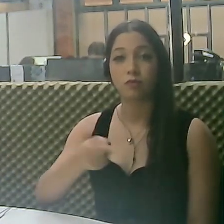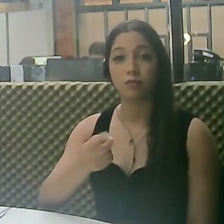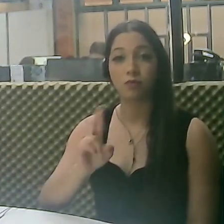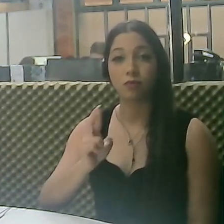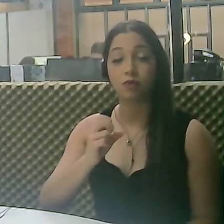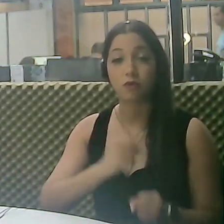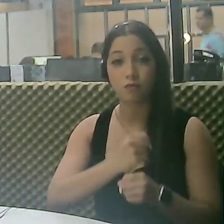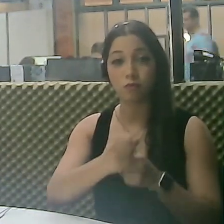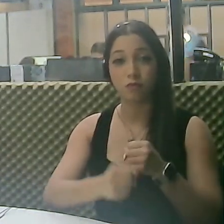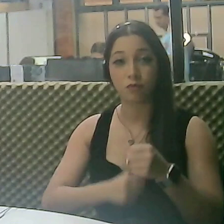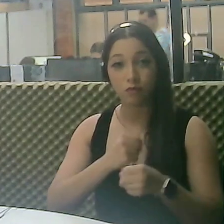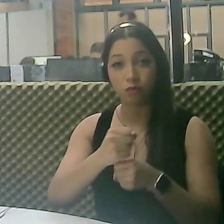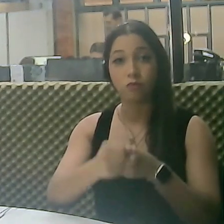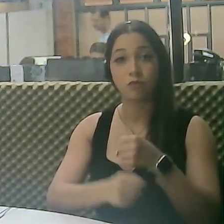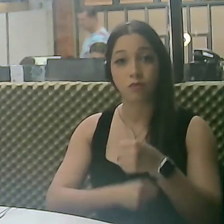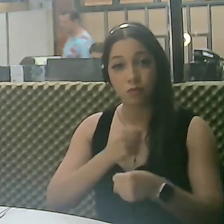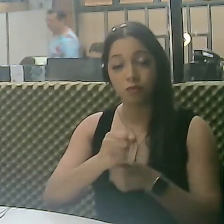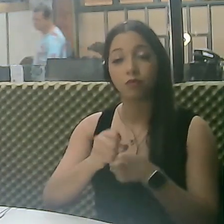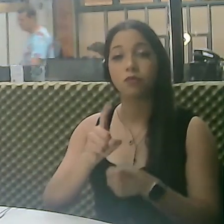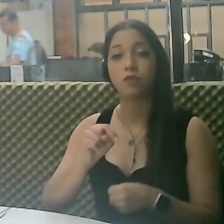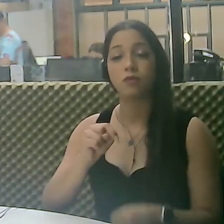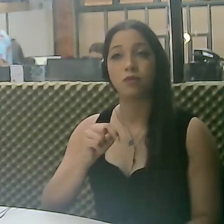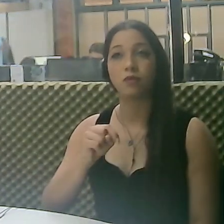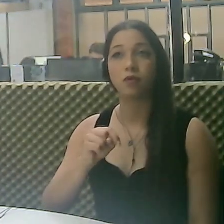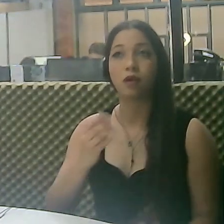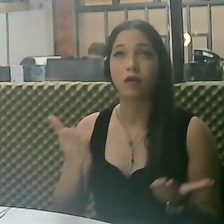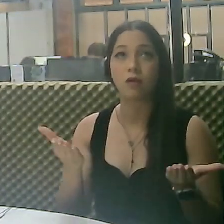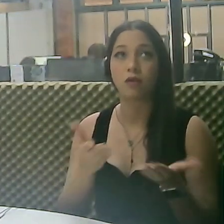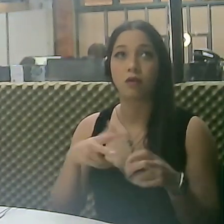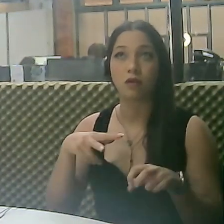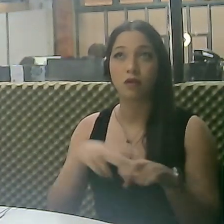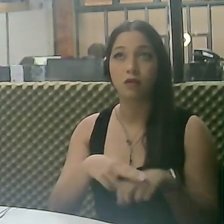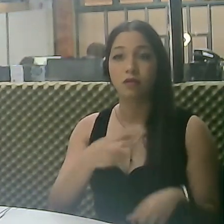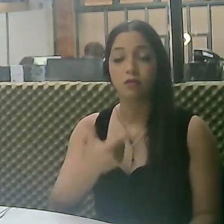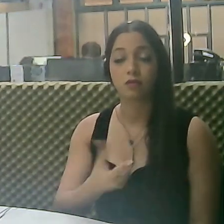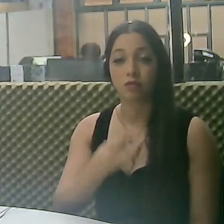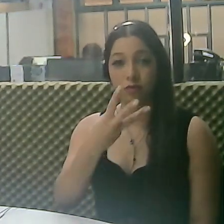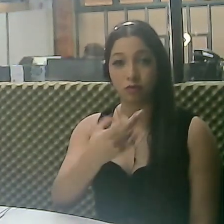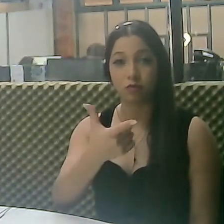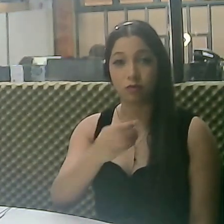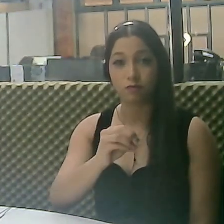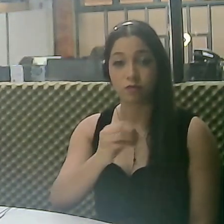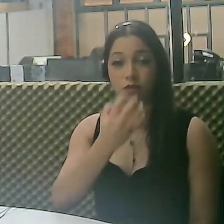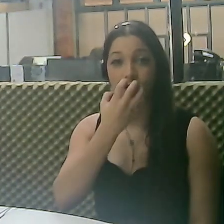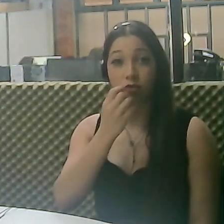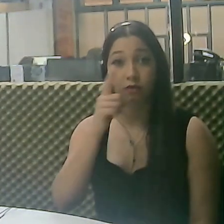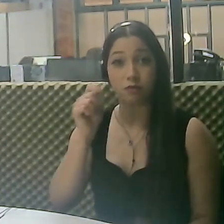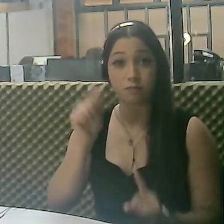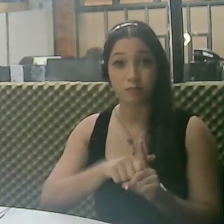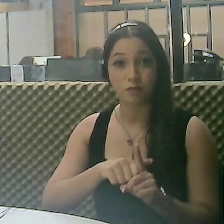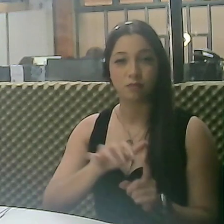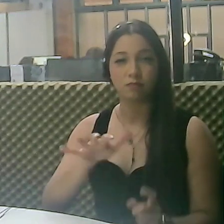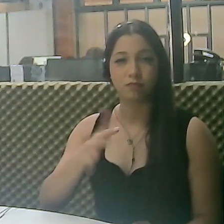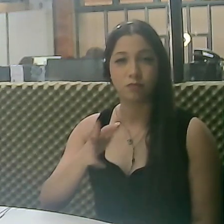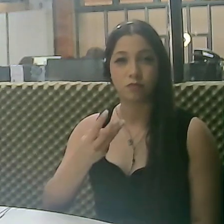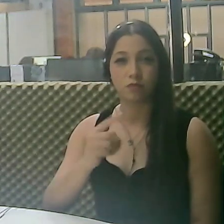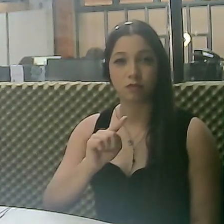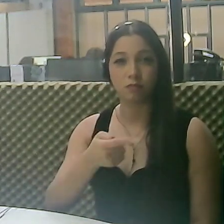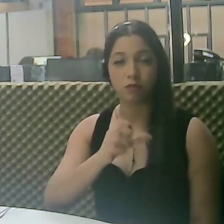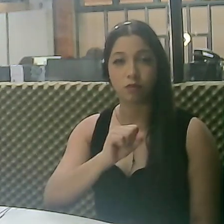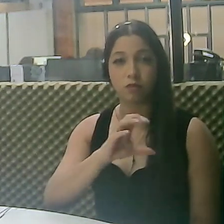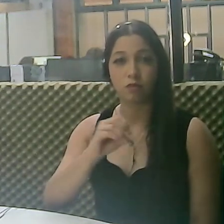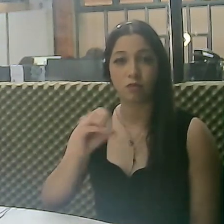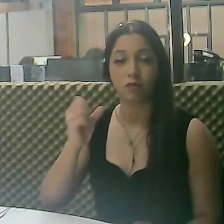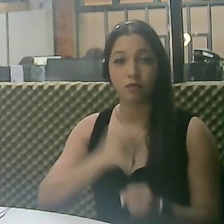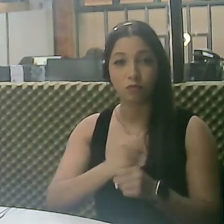R$1.158.000 anualmente. Ele vai, num primeiro momento, castrar 320 animais por mês, vai ser em torno de 3.800